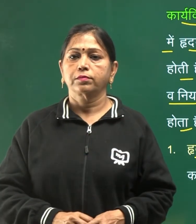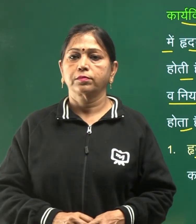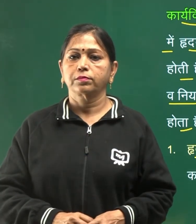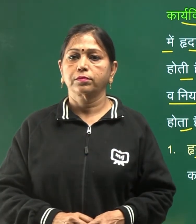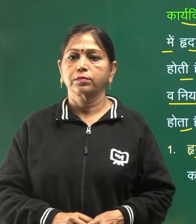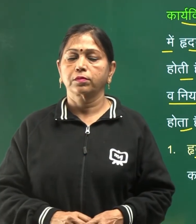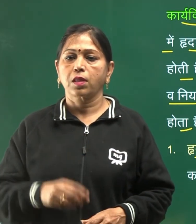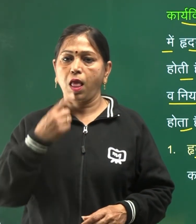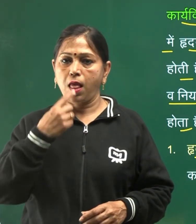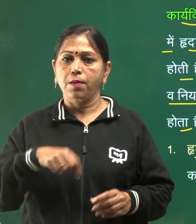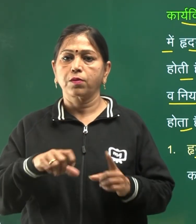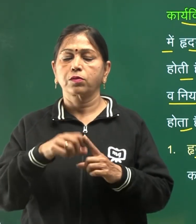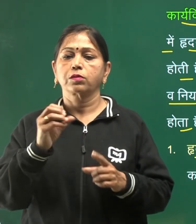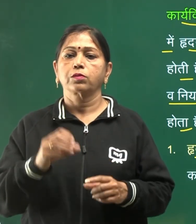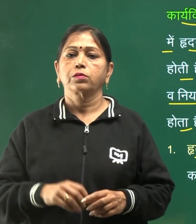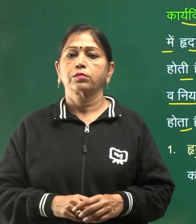रुधिर को